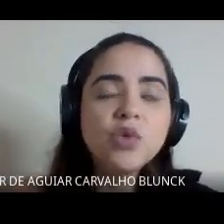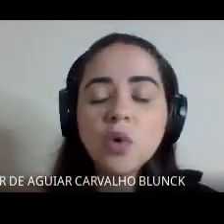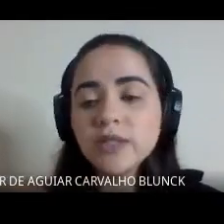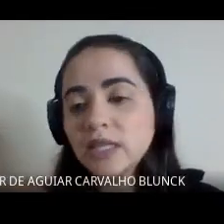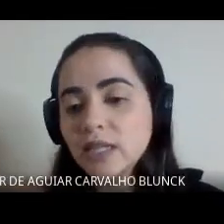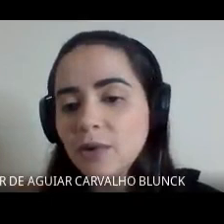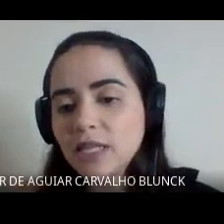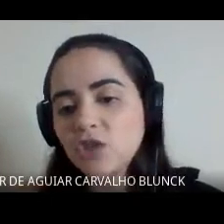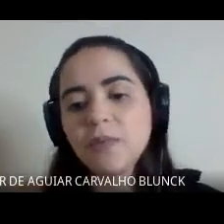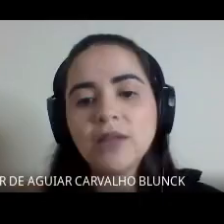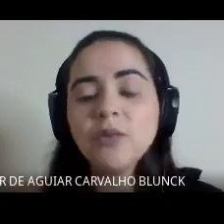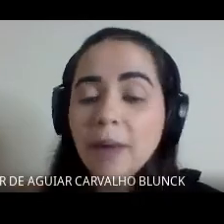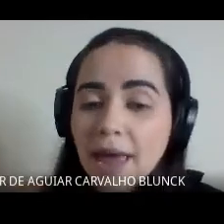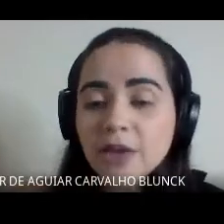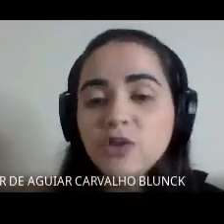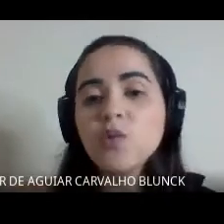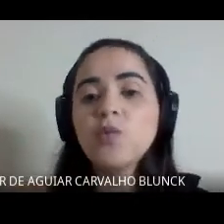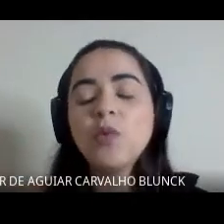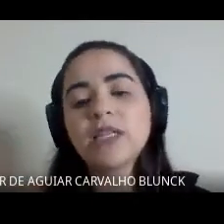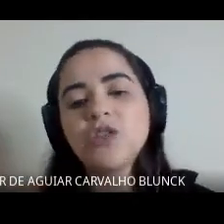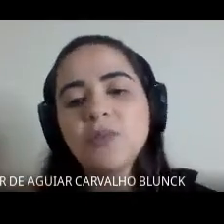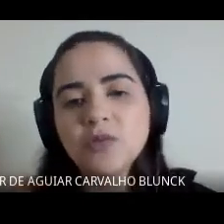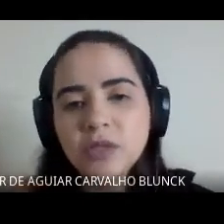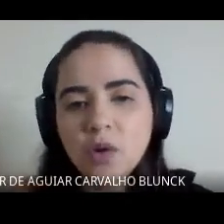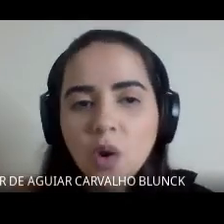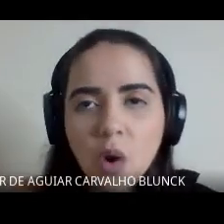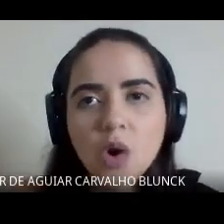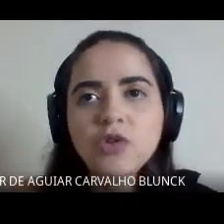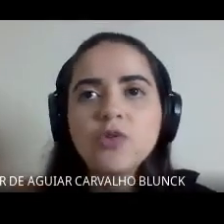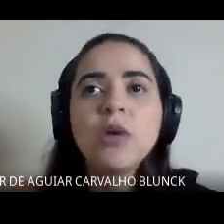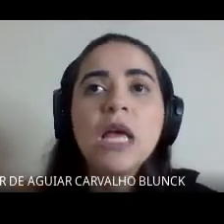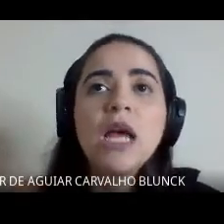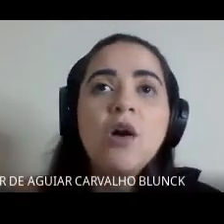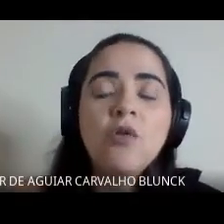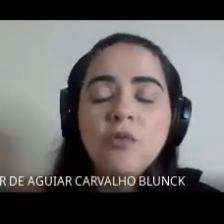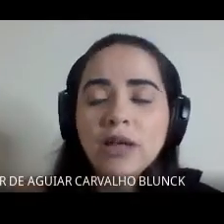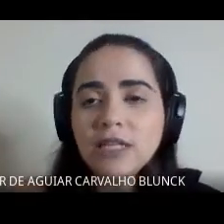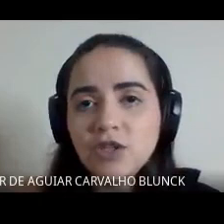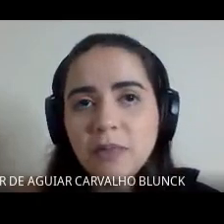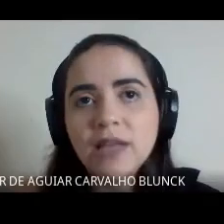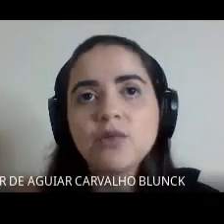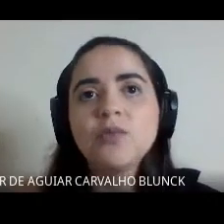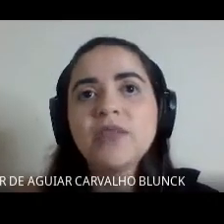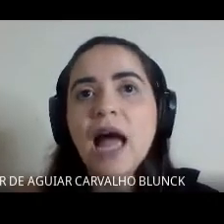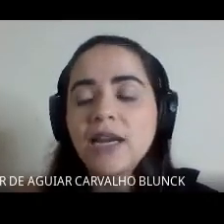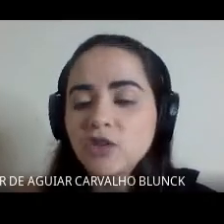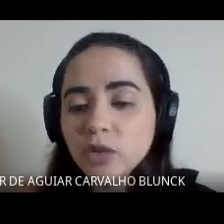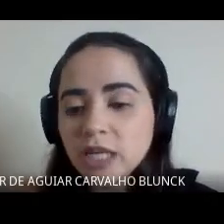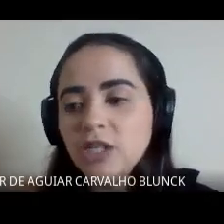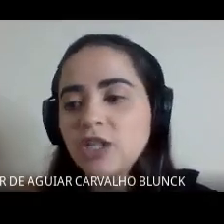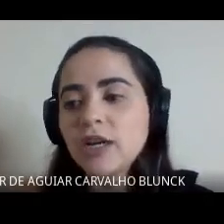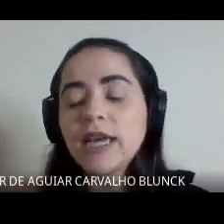o surdo consiga ter um atendimento médico, um atendimento psicológico, um atendimento na